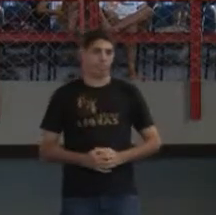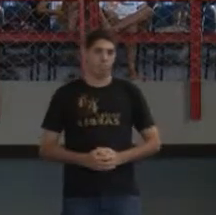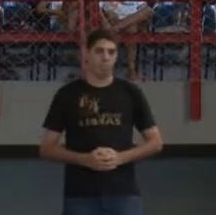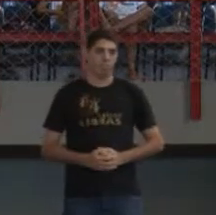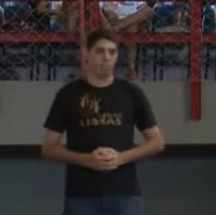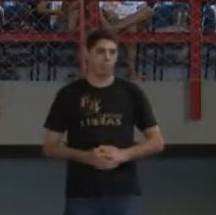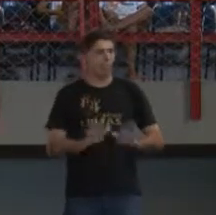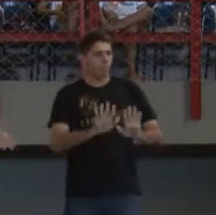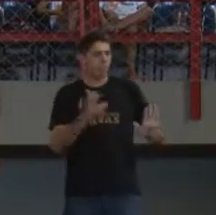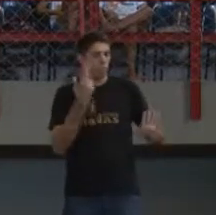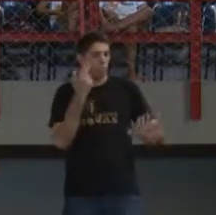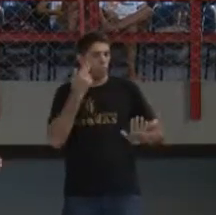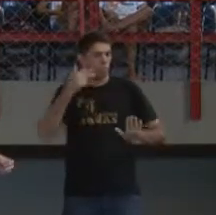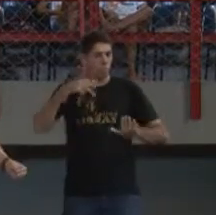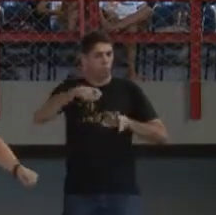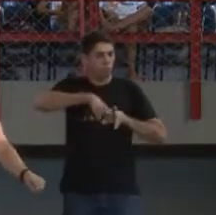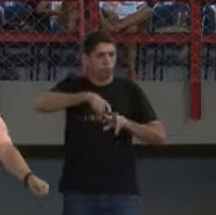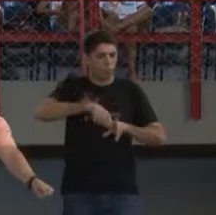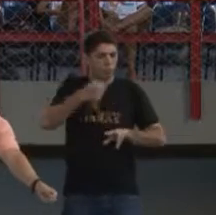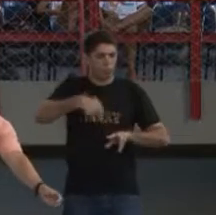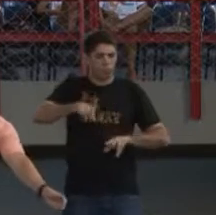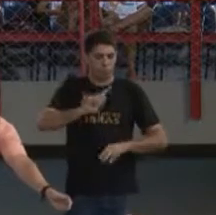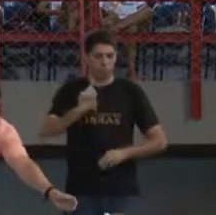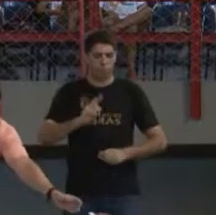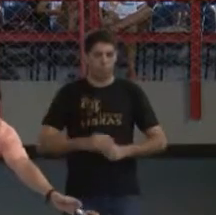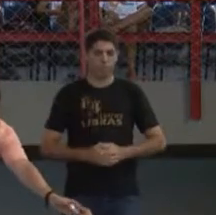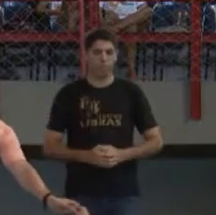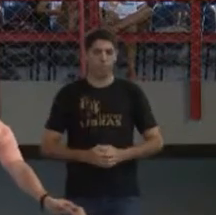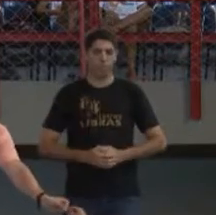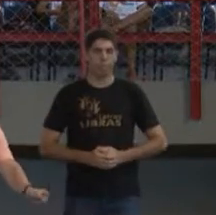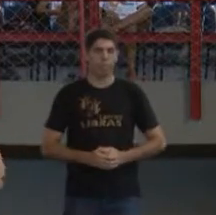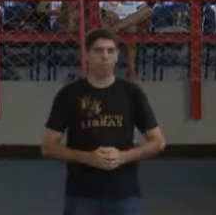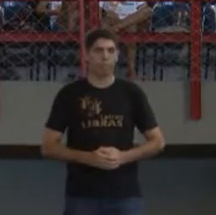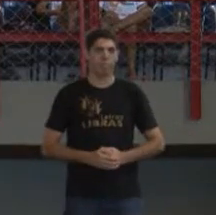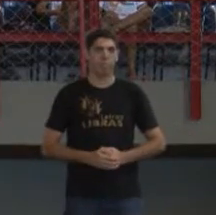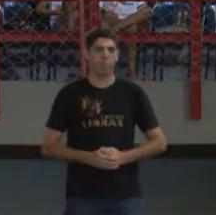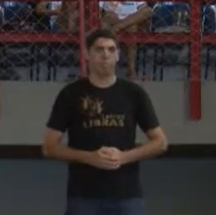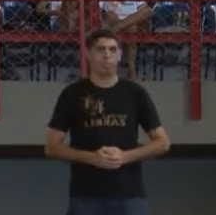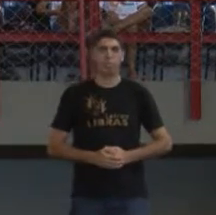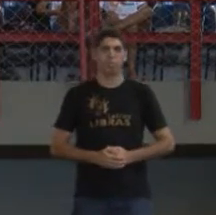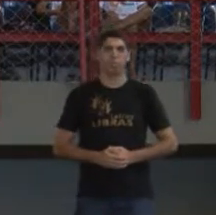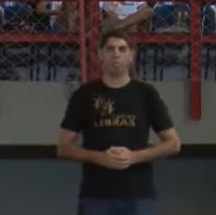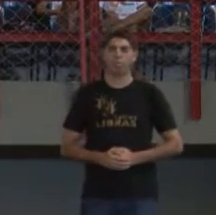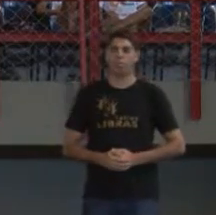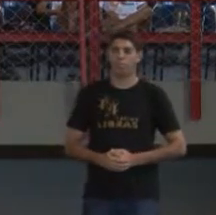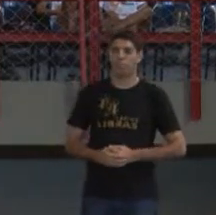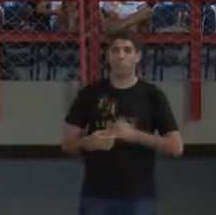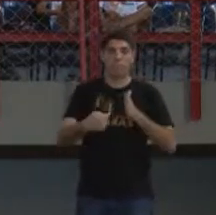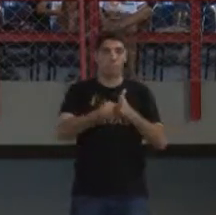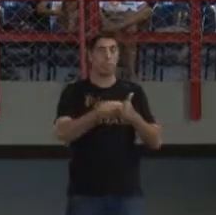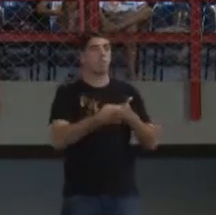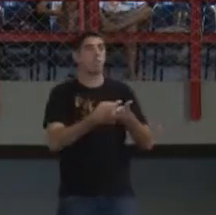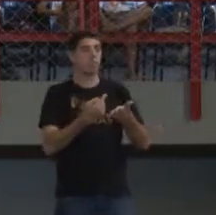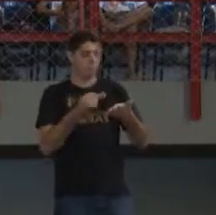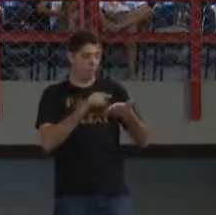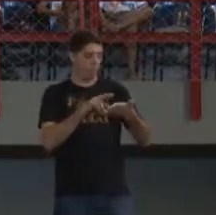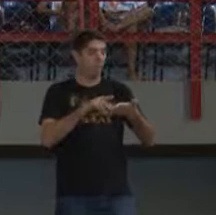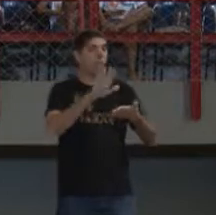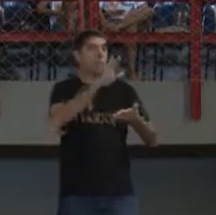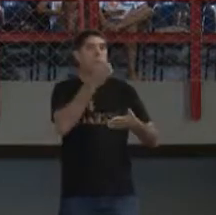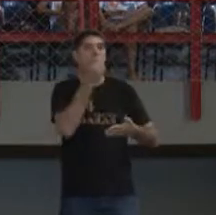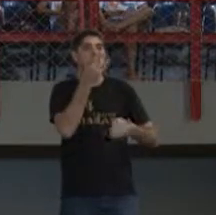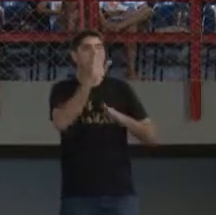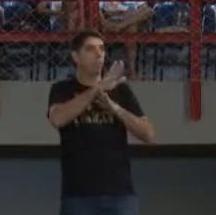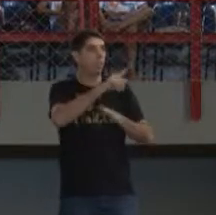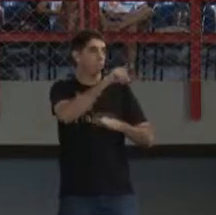Vem descalço que tu é jovem. Olha aí. Vamos aqui para a pergunta. Boa tarde, pessoal que chegou aí, estamos na